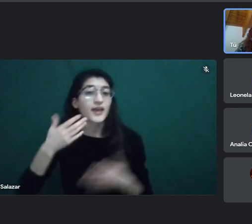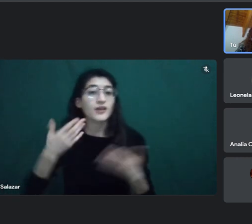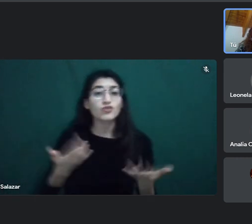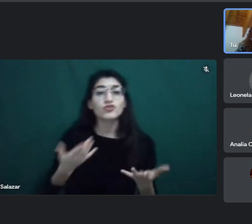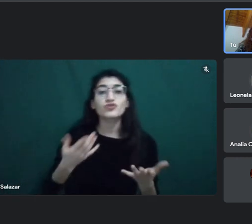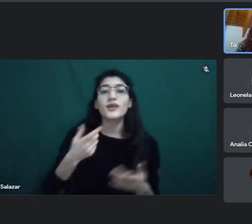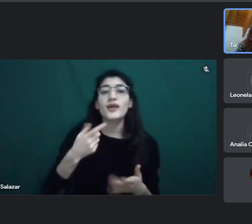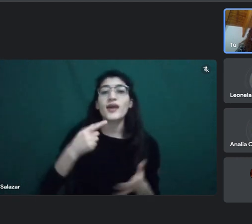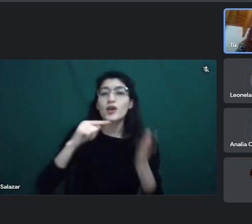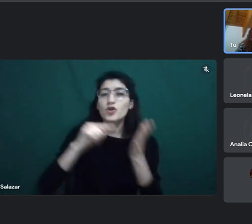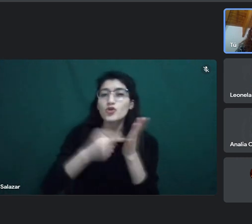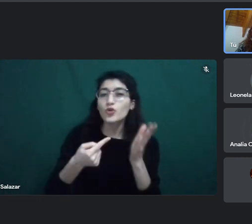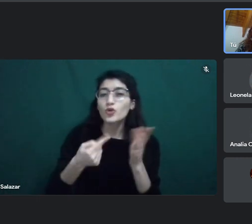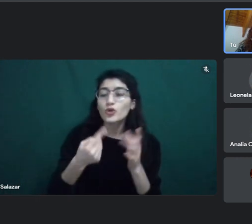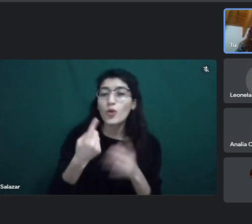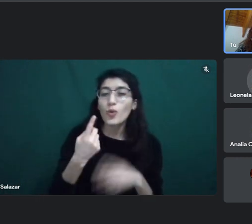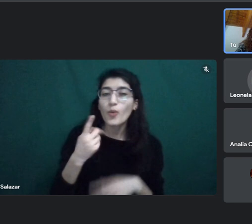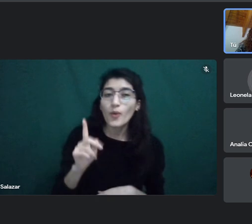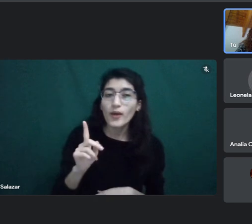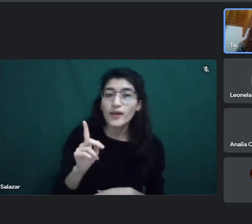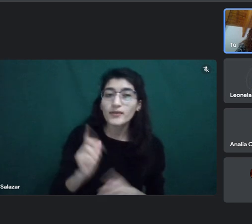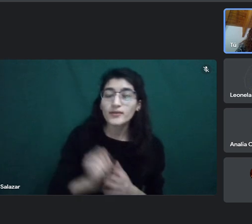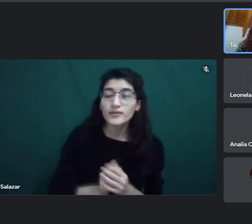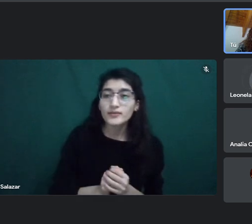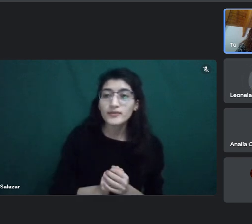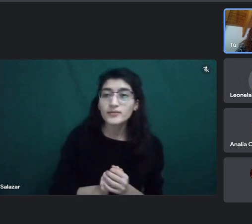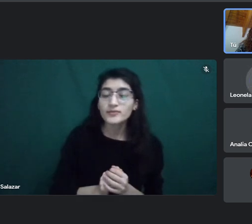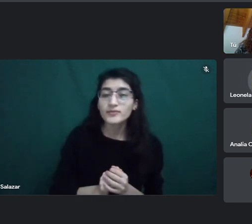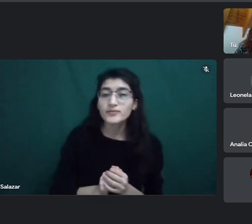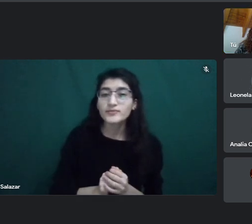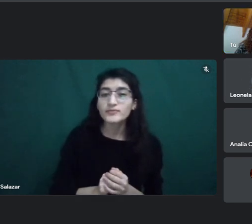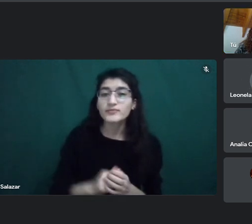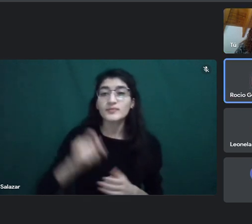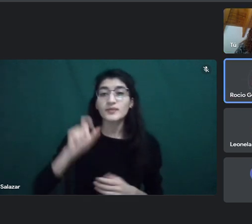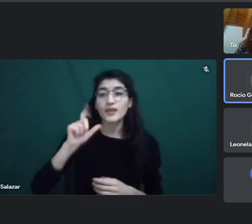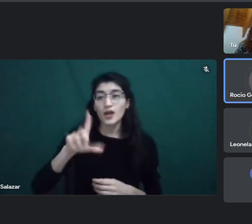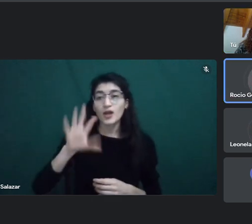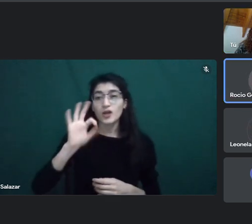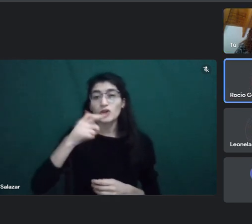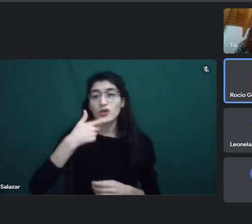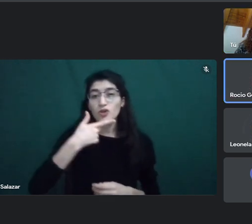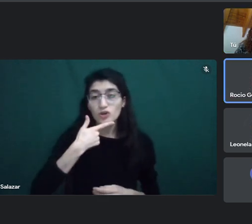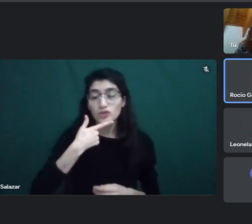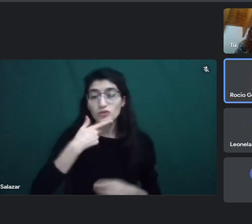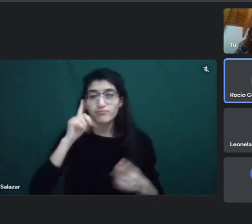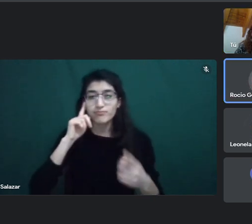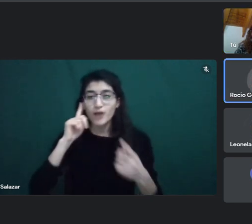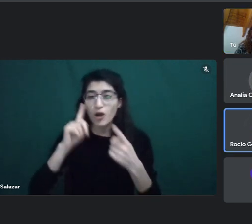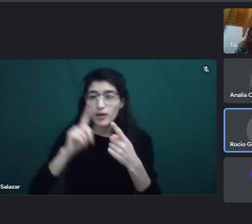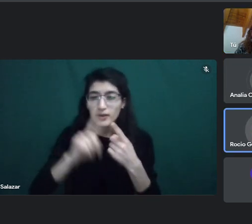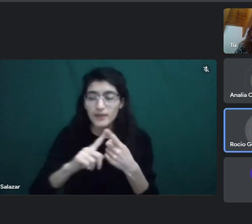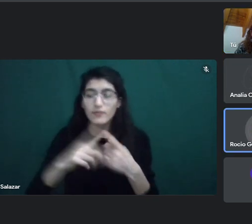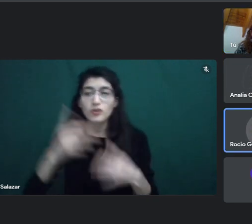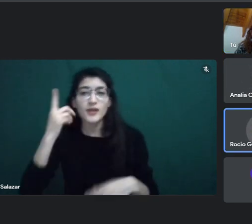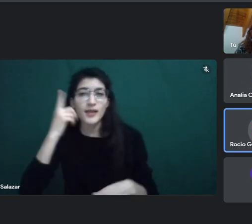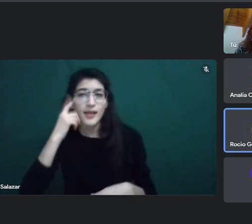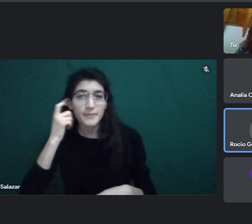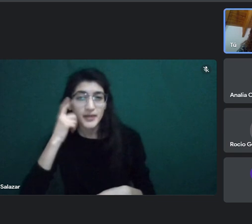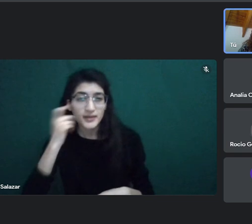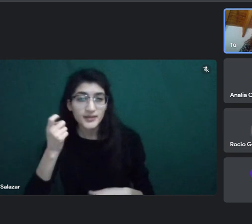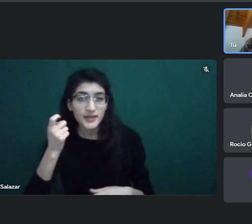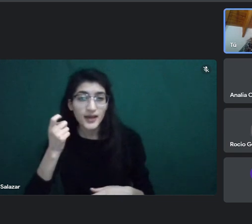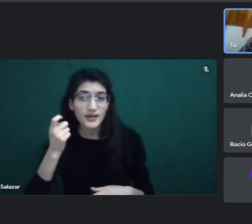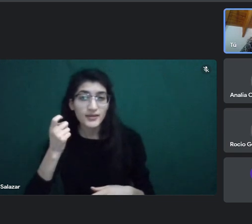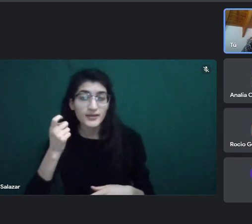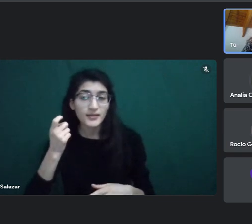los objetivos del aprendizaje en el CTP. Bien, los objetivos de la enseñanza,